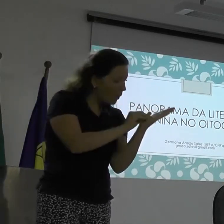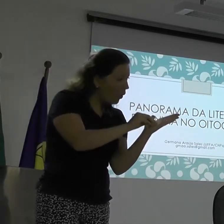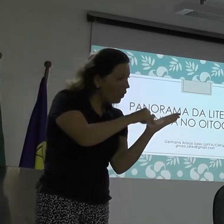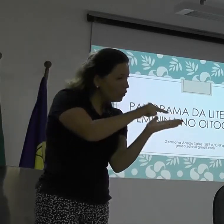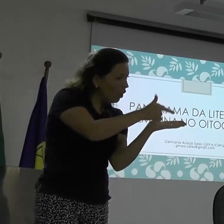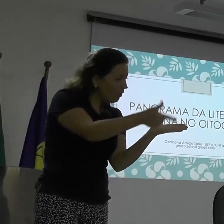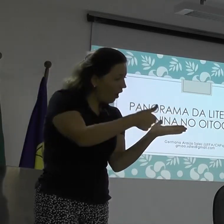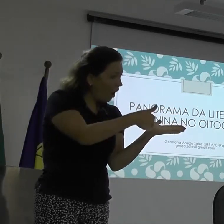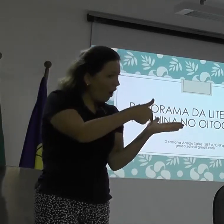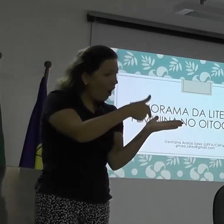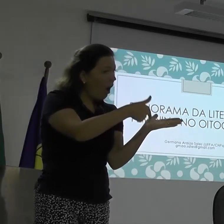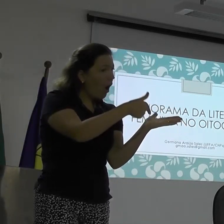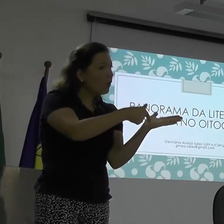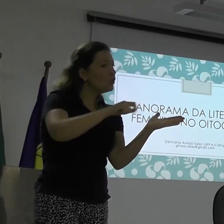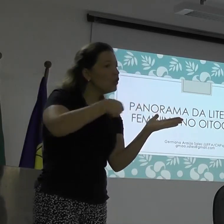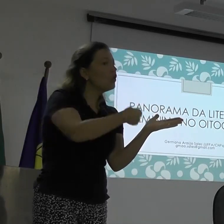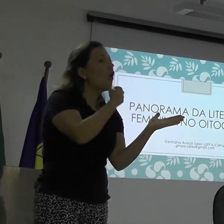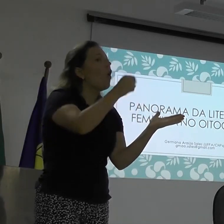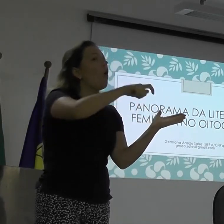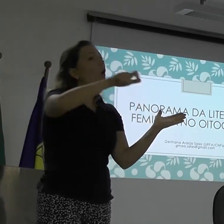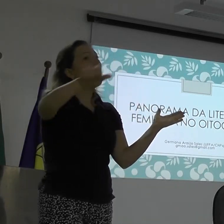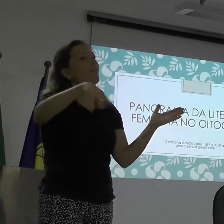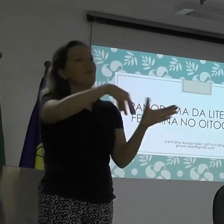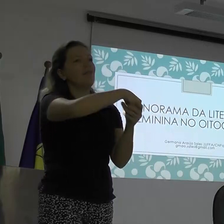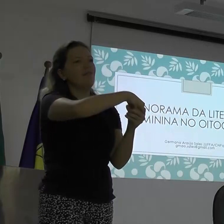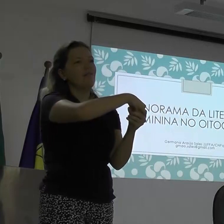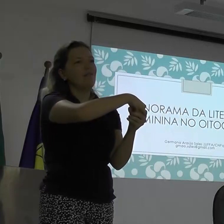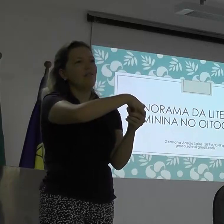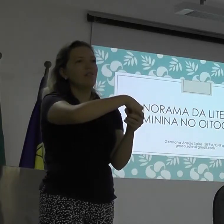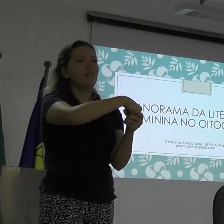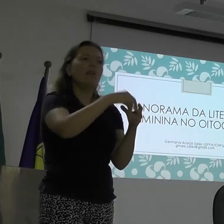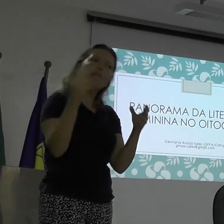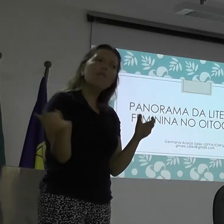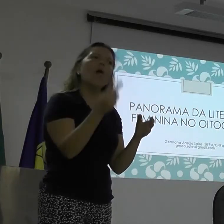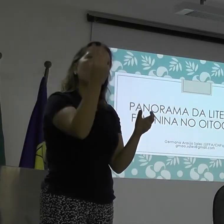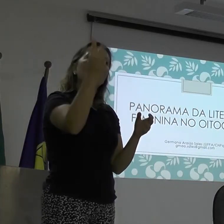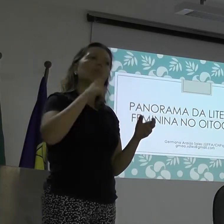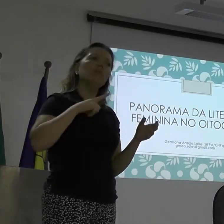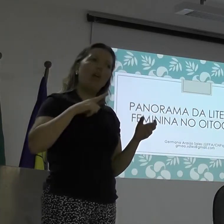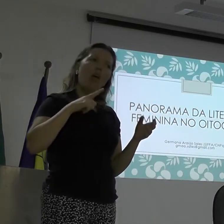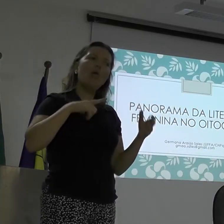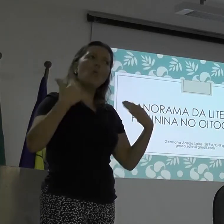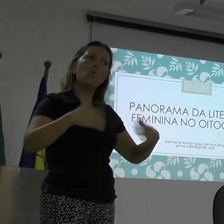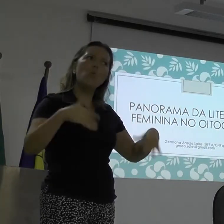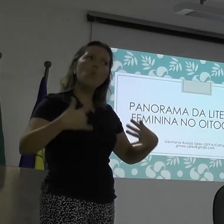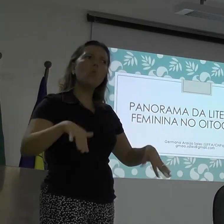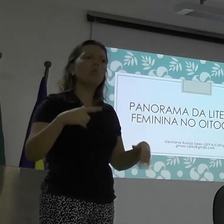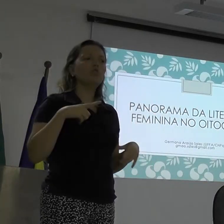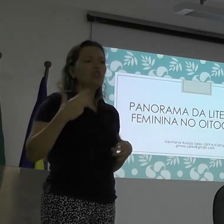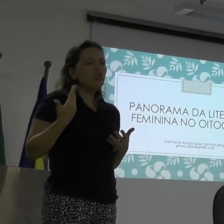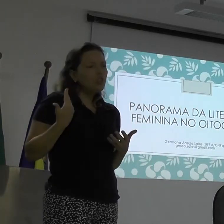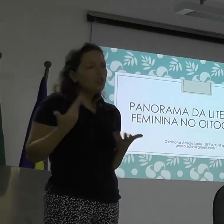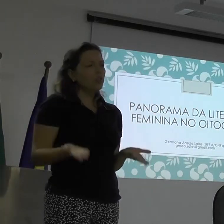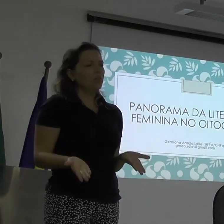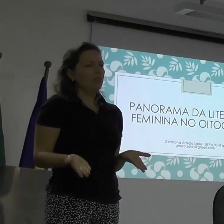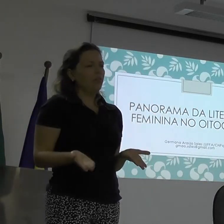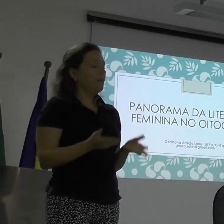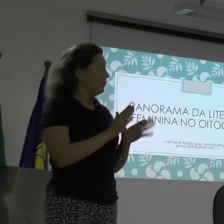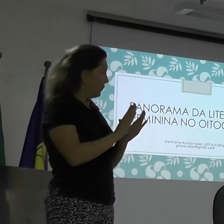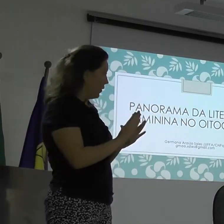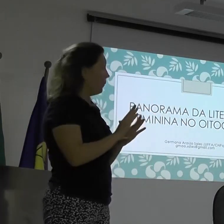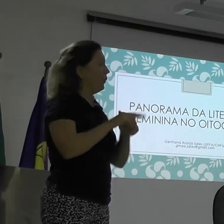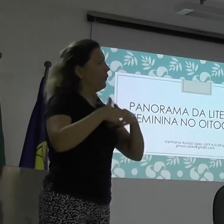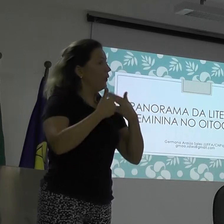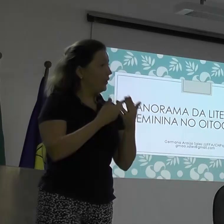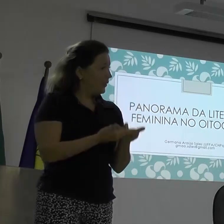que era um jornal de homens, é porque o valor era muito grande. Então,